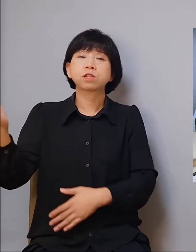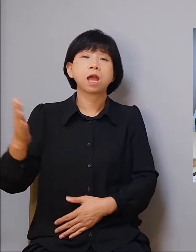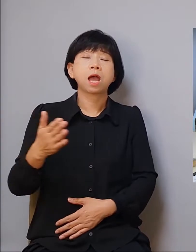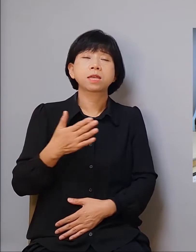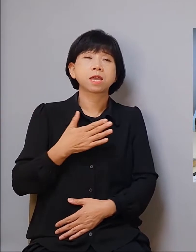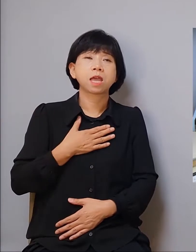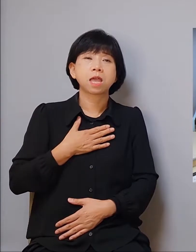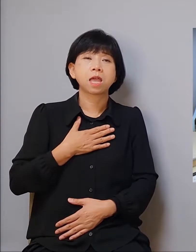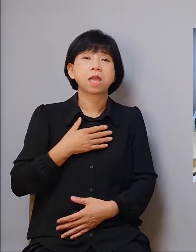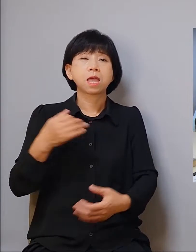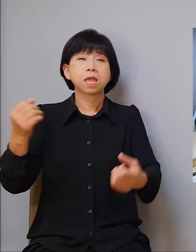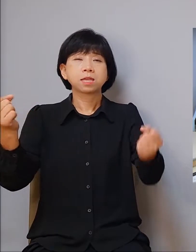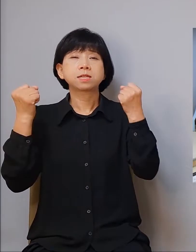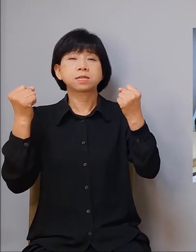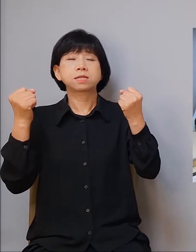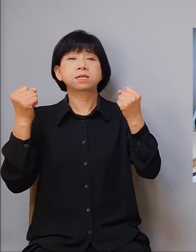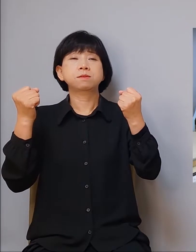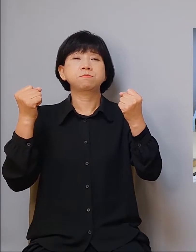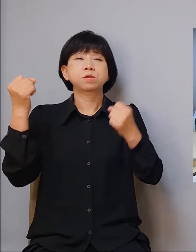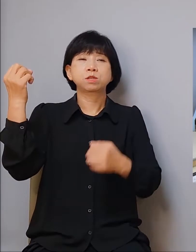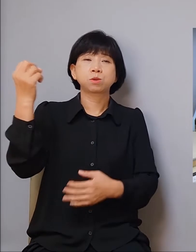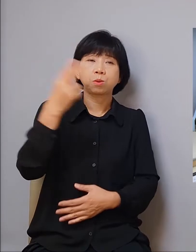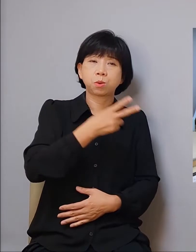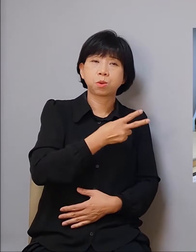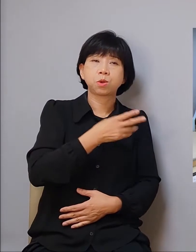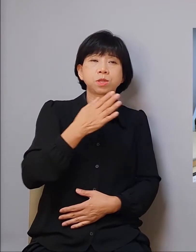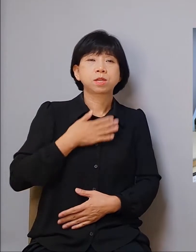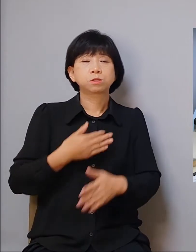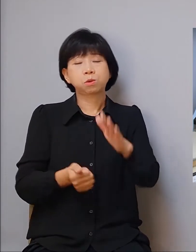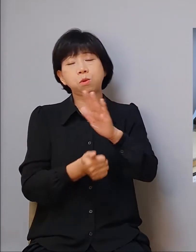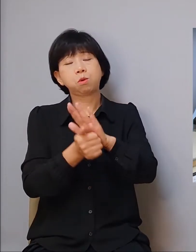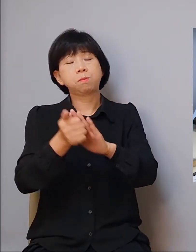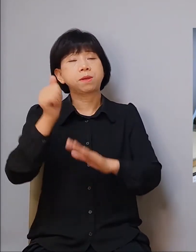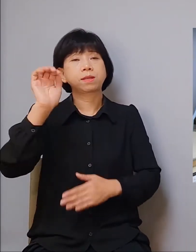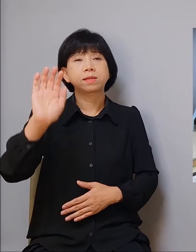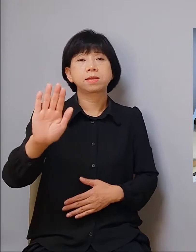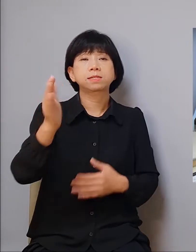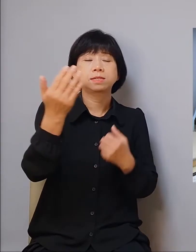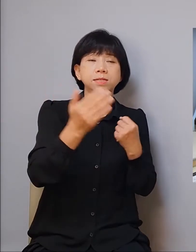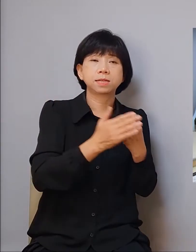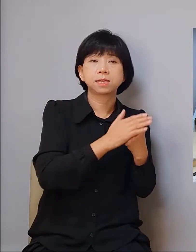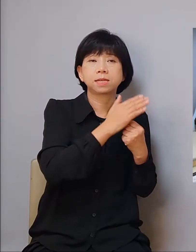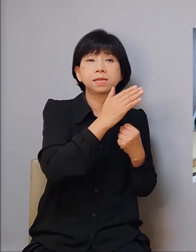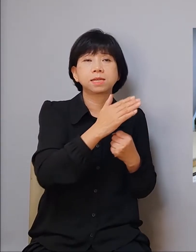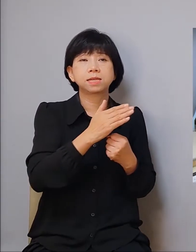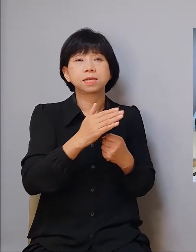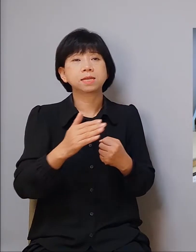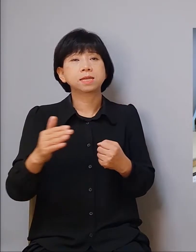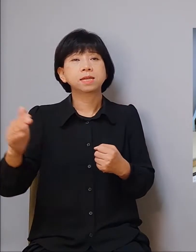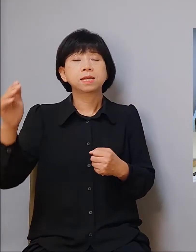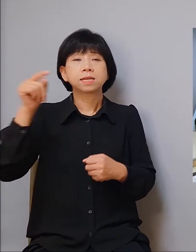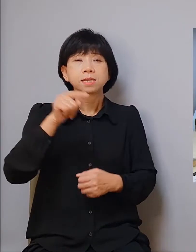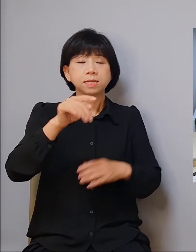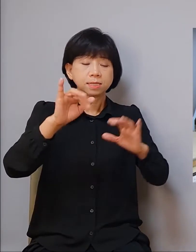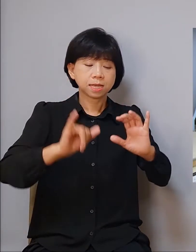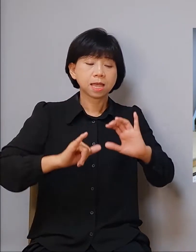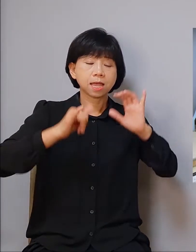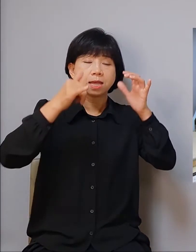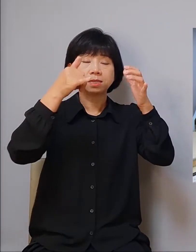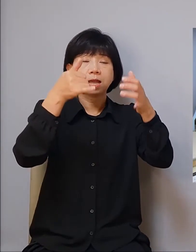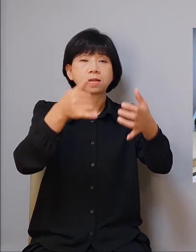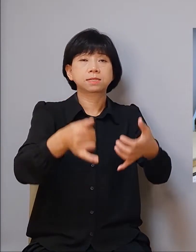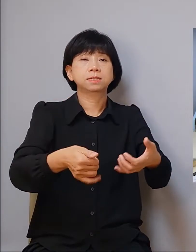예수는 나의 힘이요 내 소망 되시니